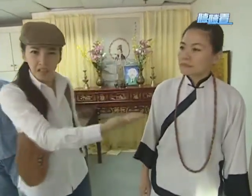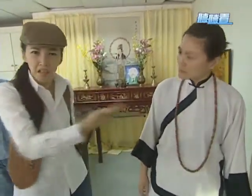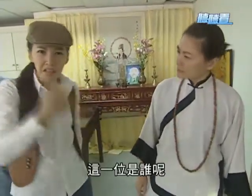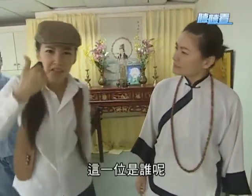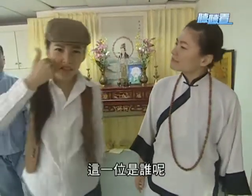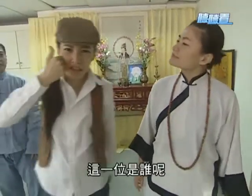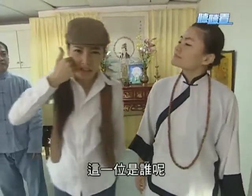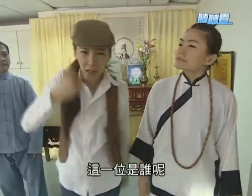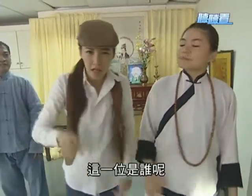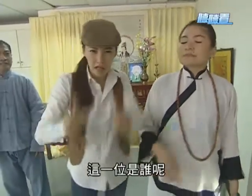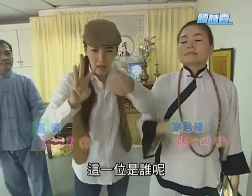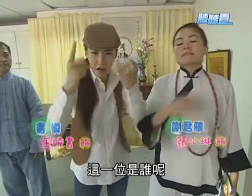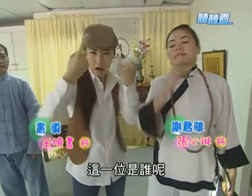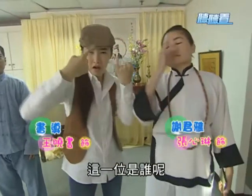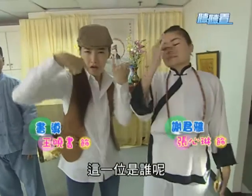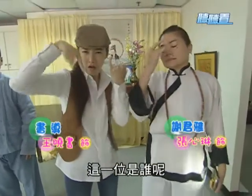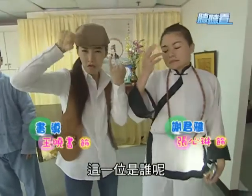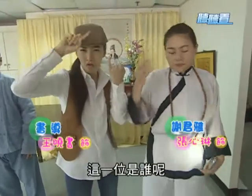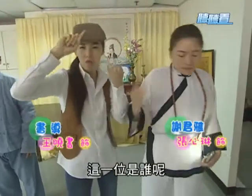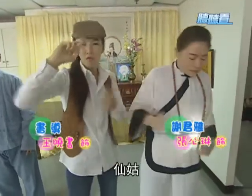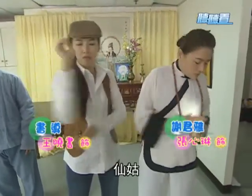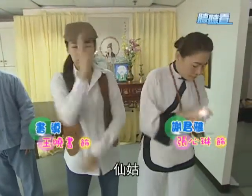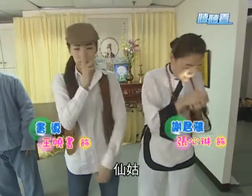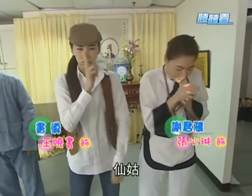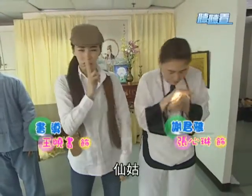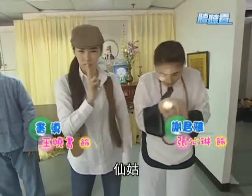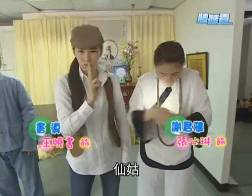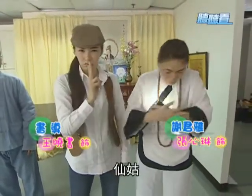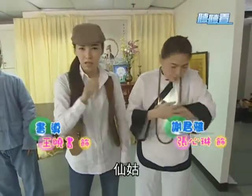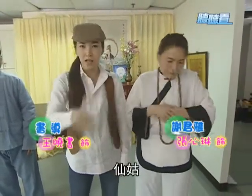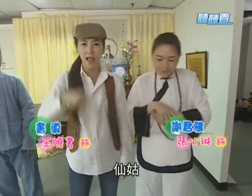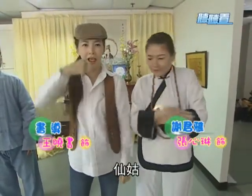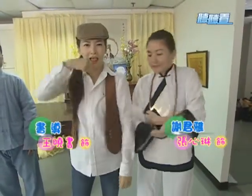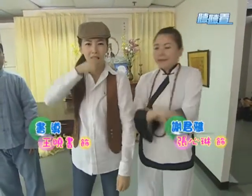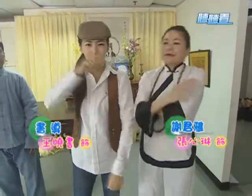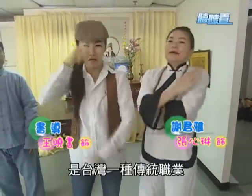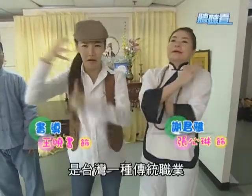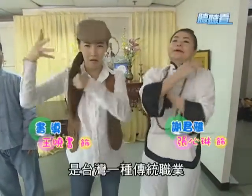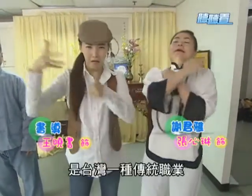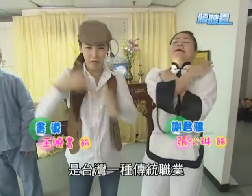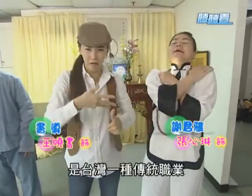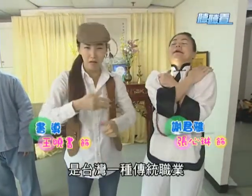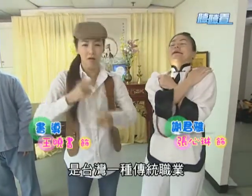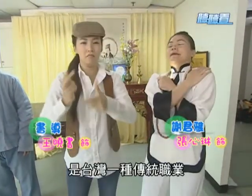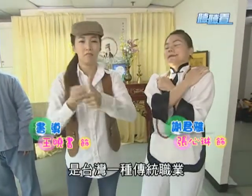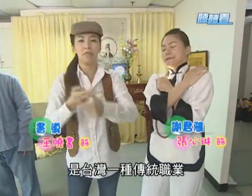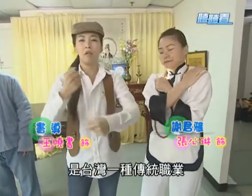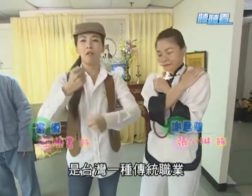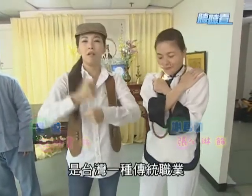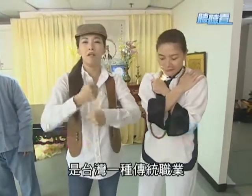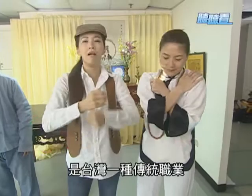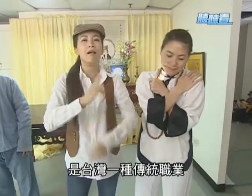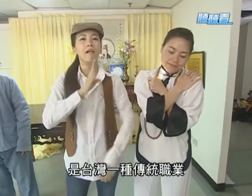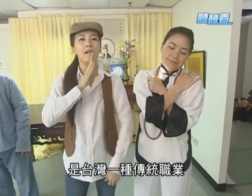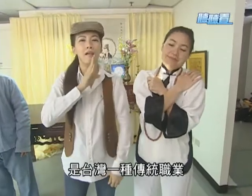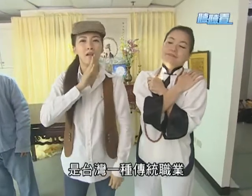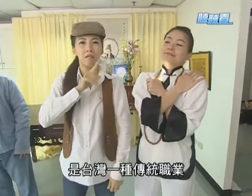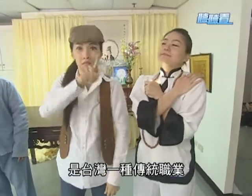这位是谁呢？仙姑，是台湾一种传统职业，